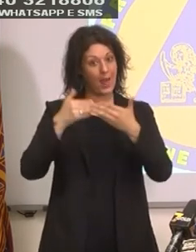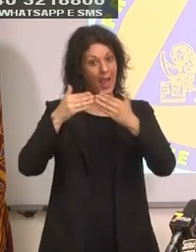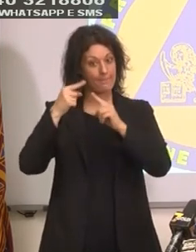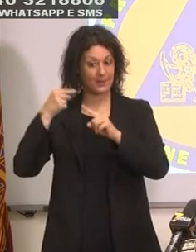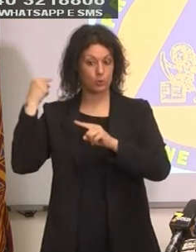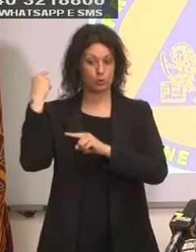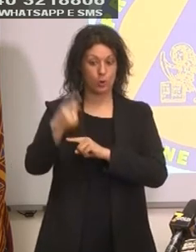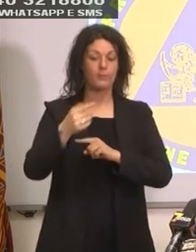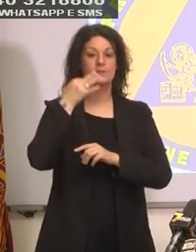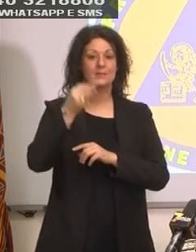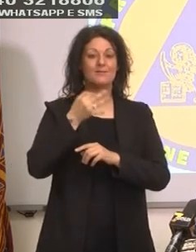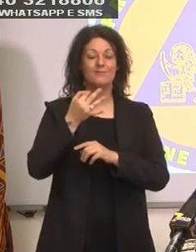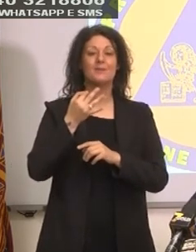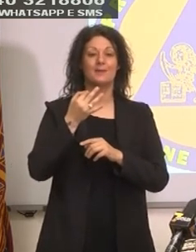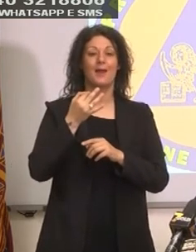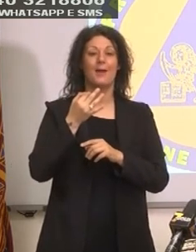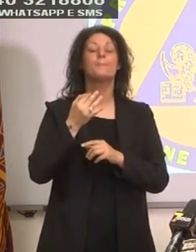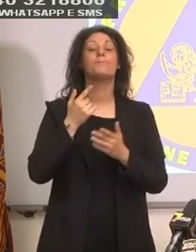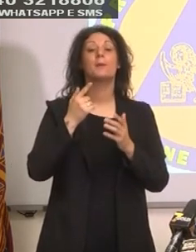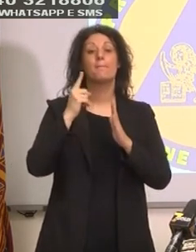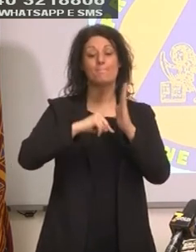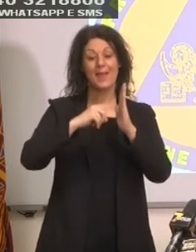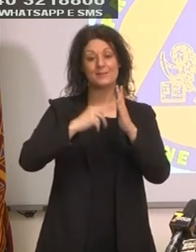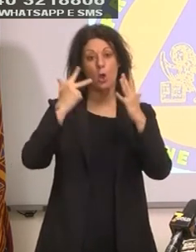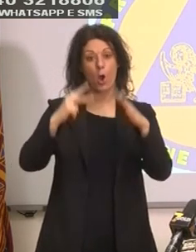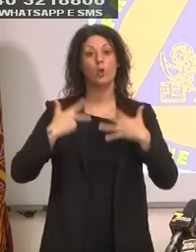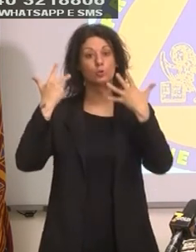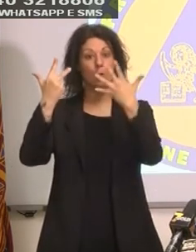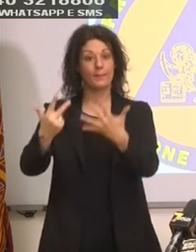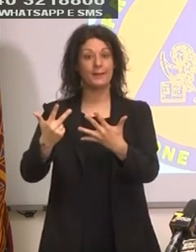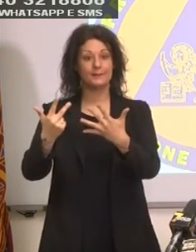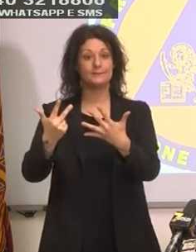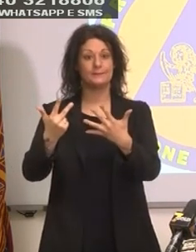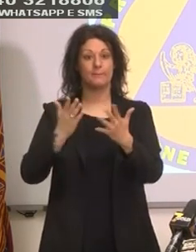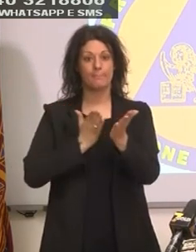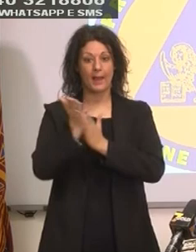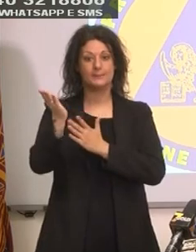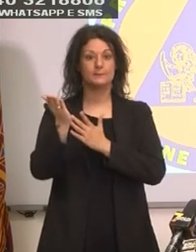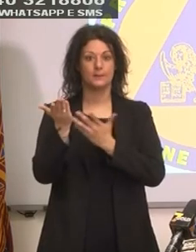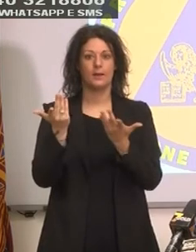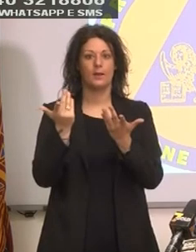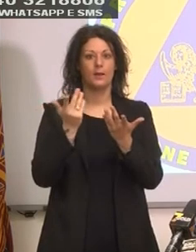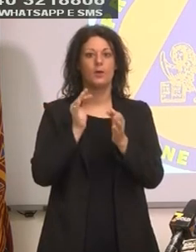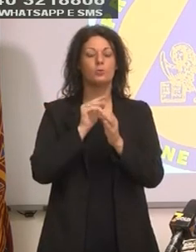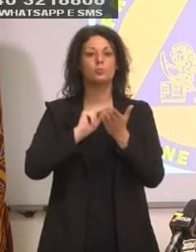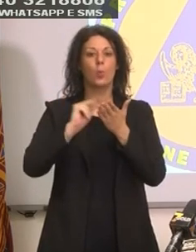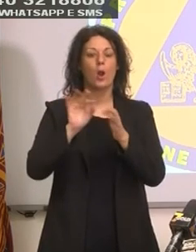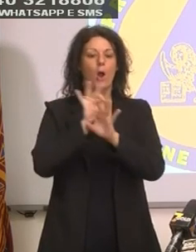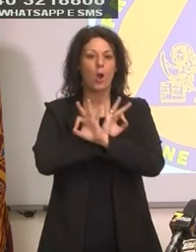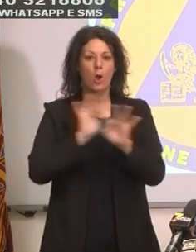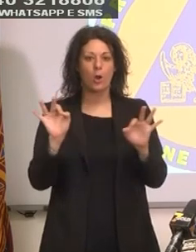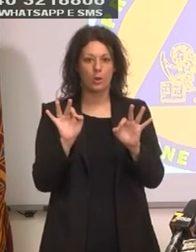giugno, luglio, agosto, settembre, ottobre, quasi 8 mesi senza andare a scuola, cioè vuol dire un anno scolastico.